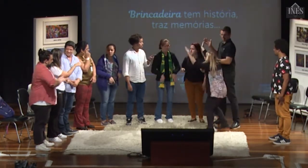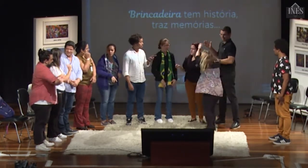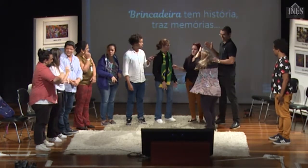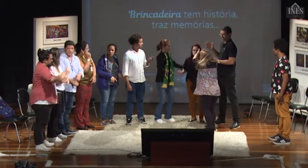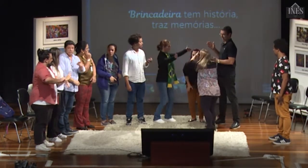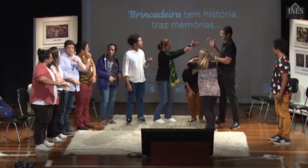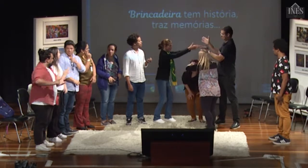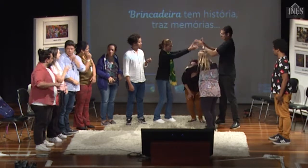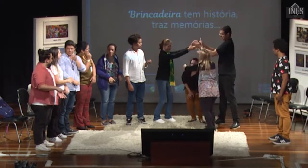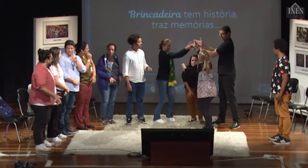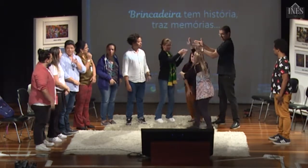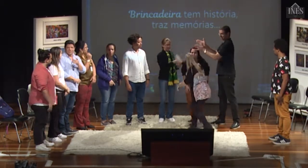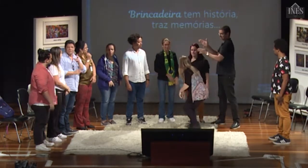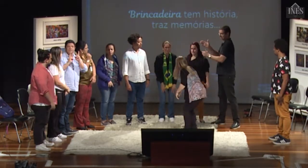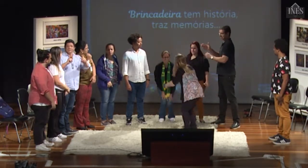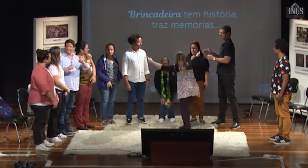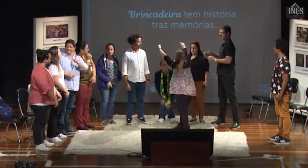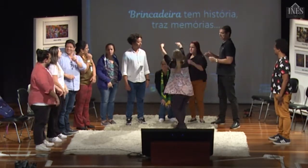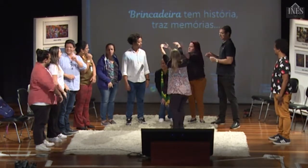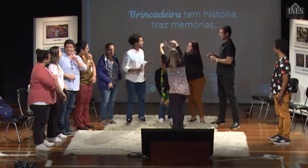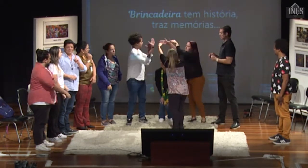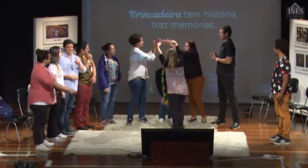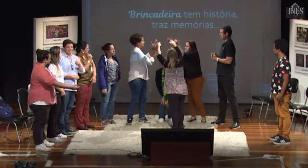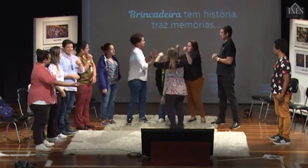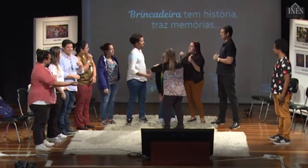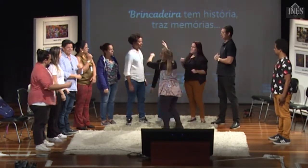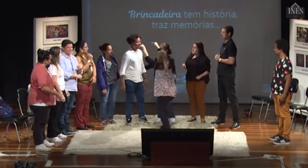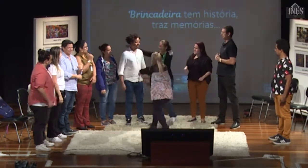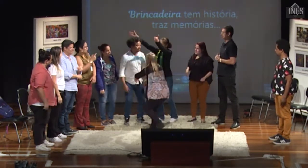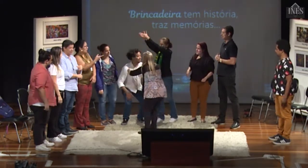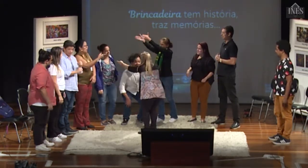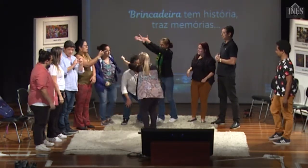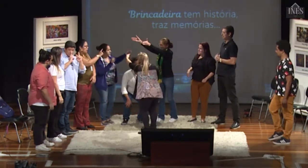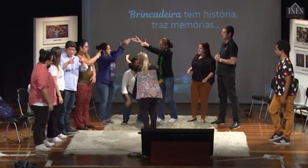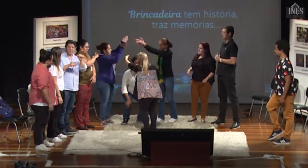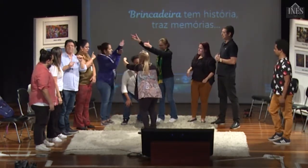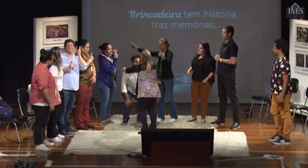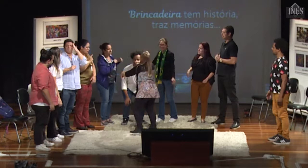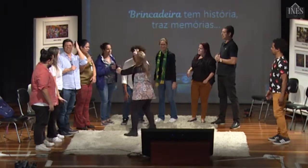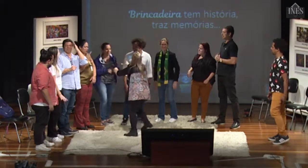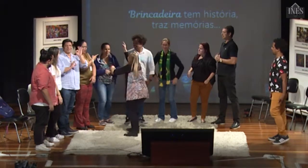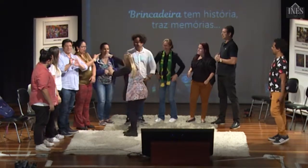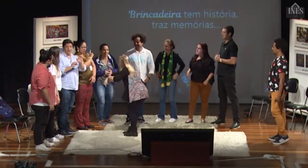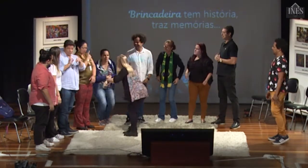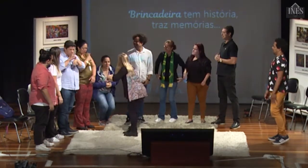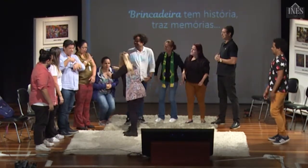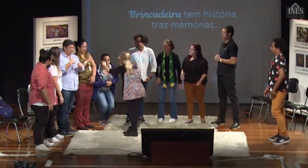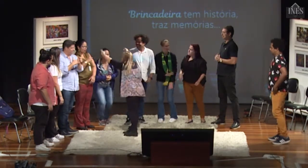Nossa, que difícil! Bate por cima, isso. Aí desce e bate por cima. Bate aqui. Desce, bate,